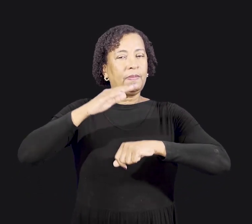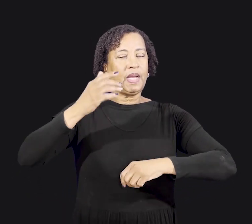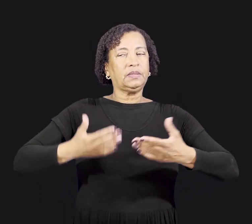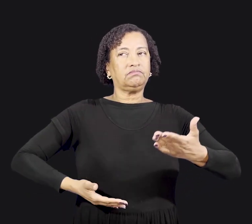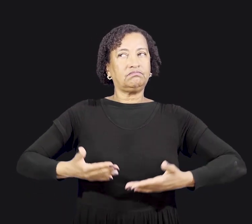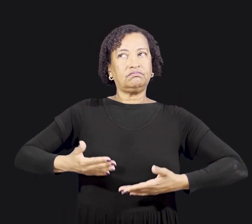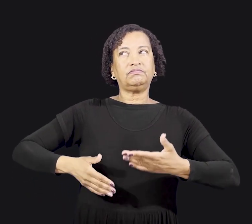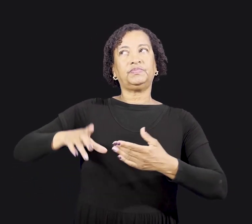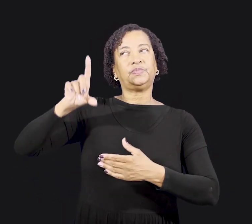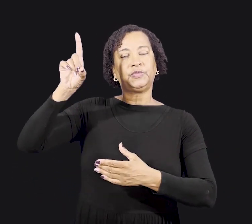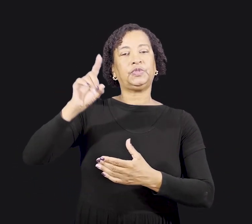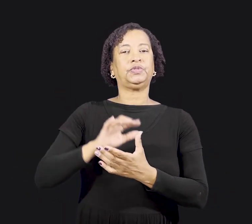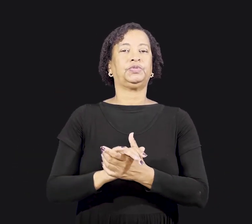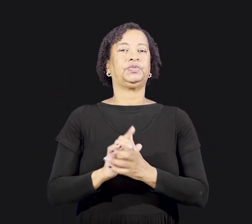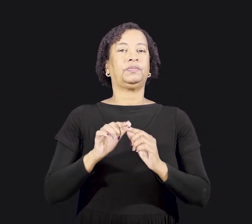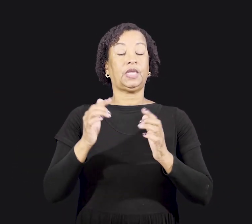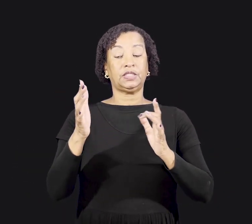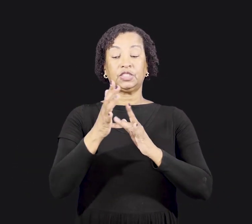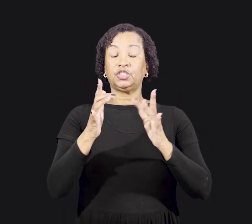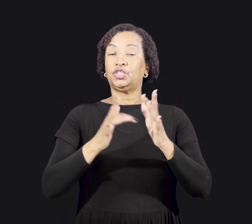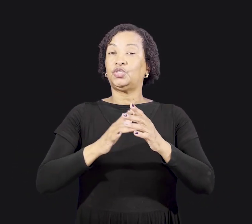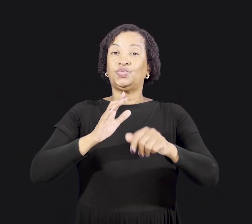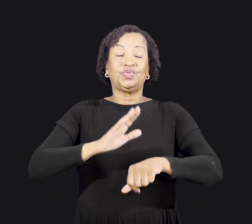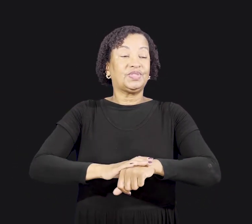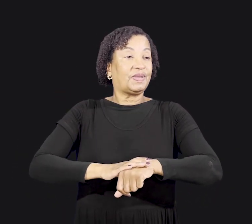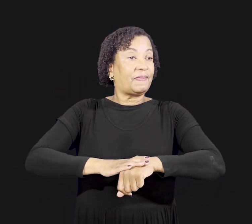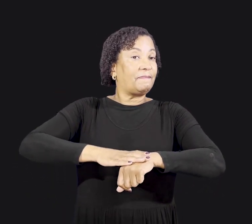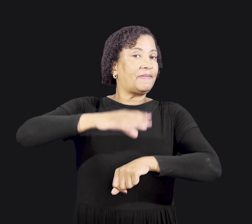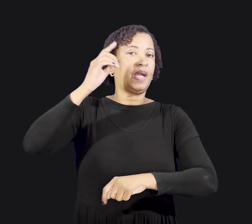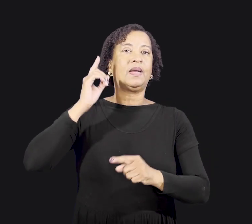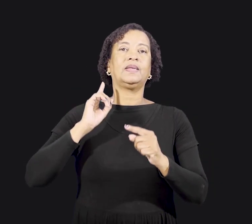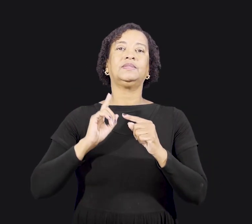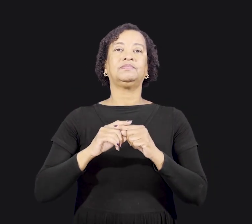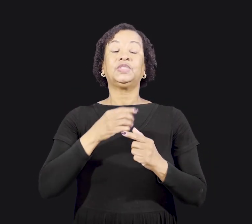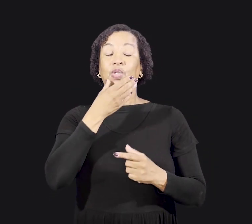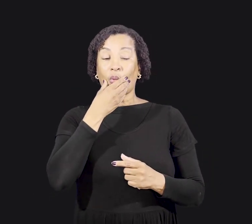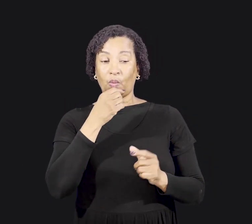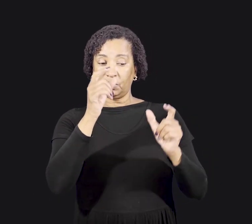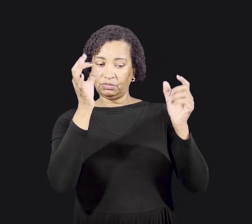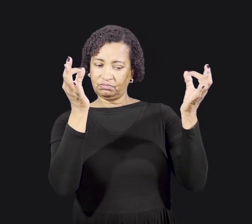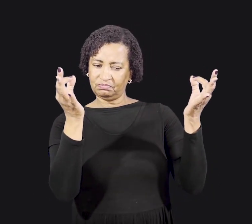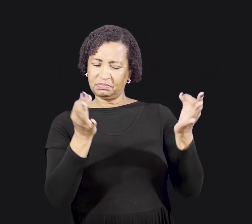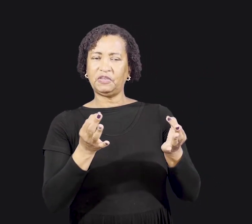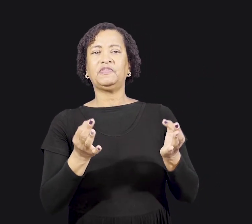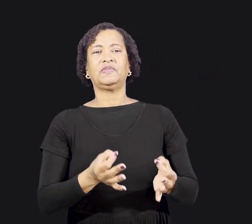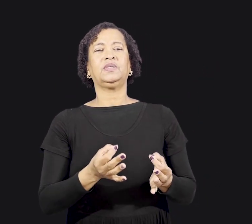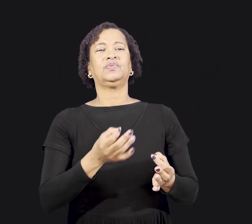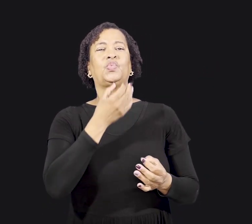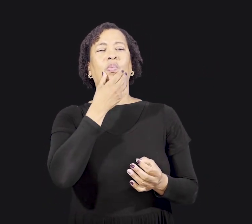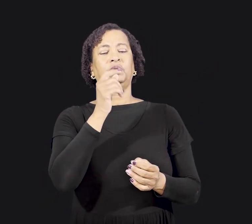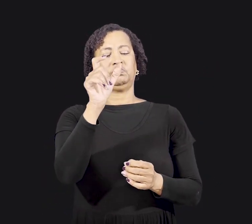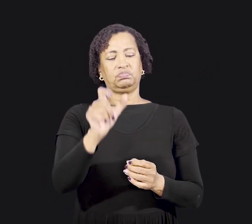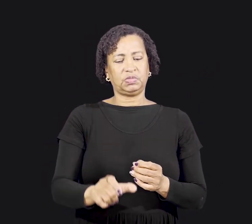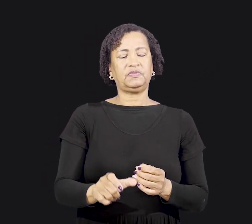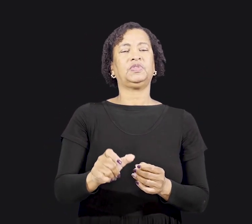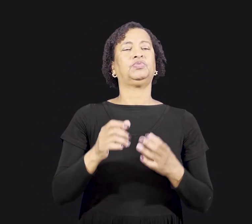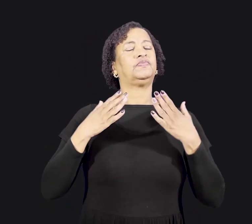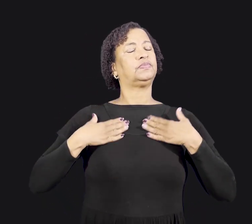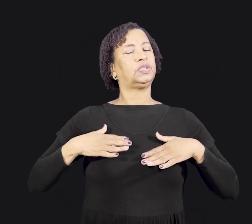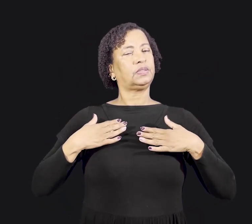viu. Jesus era mais do que homem. Jesus, como homem, era perfeito. Ele foi perfeito como homem e perfeitamente